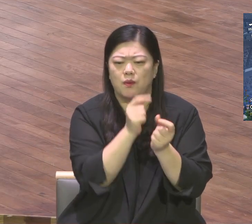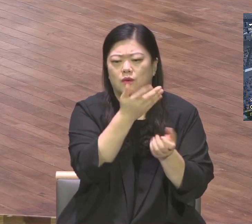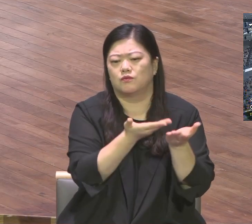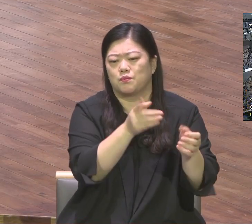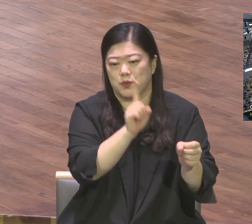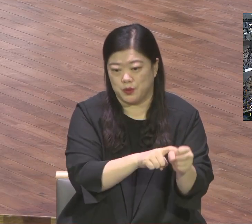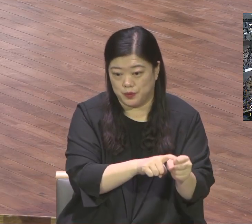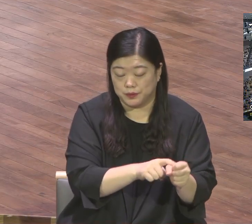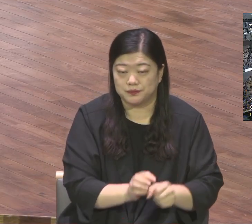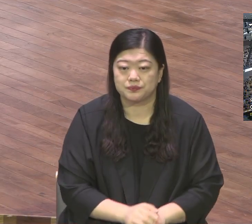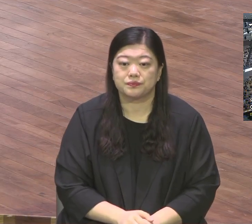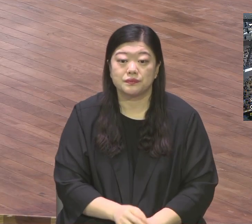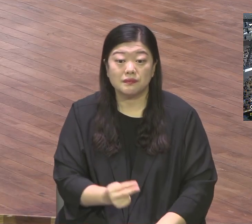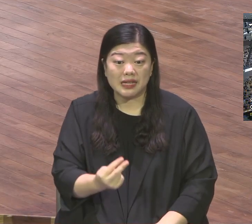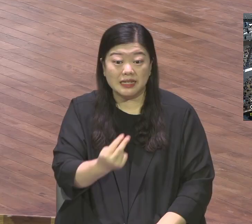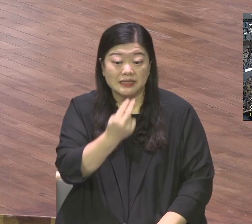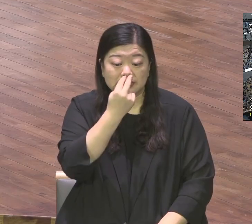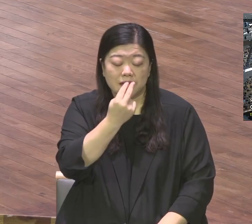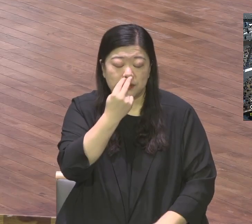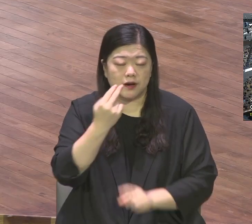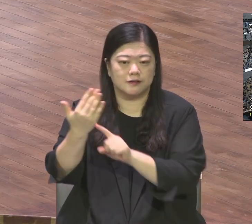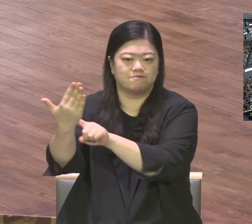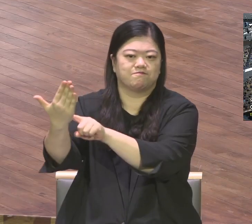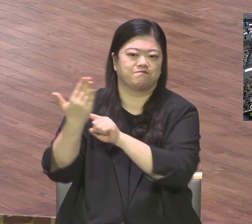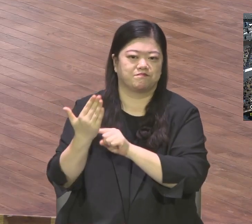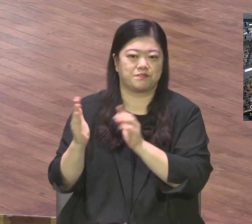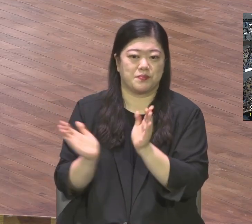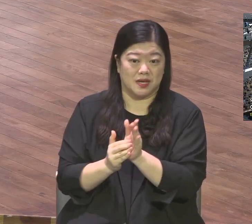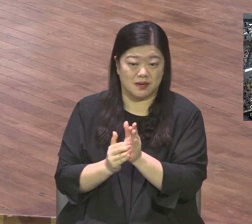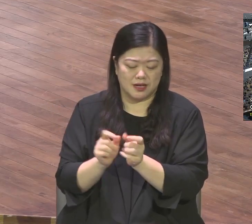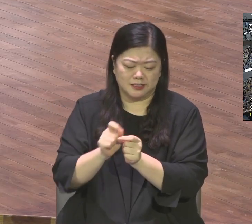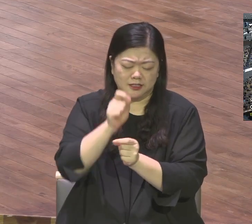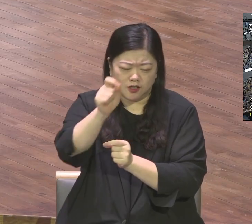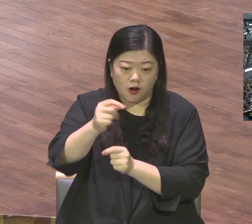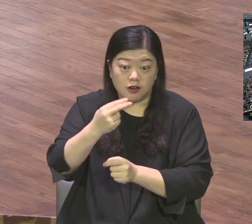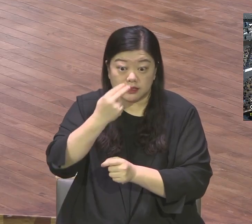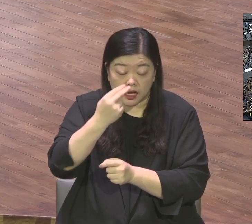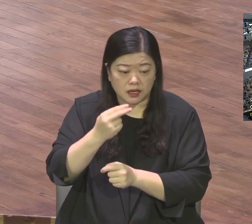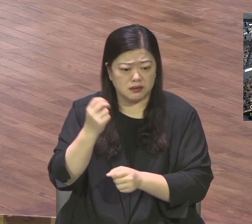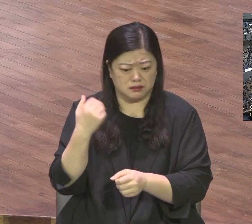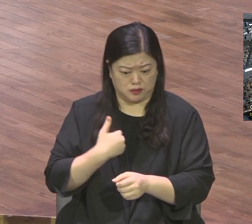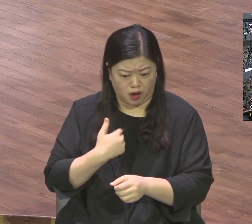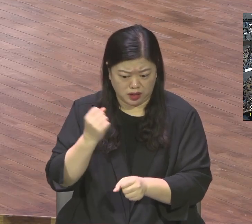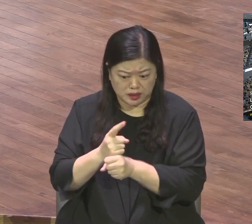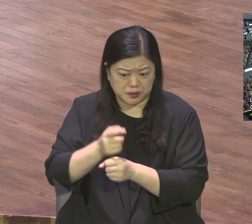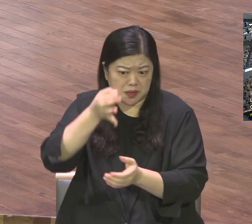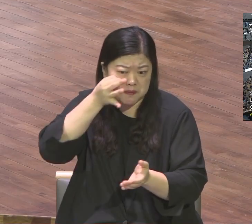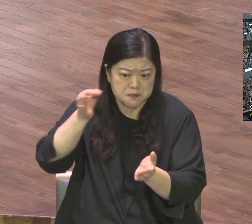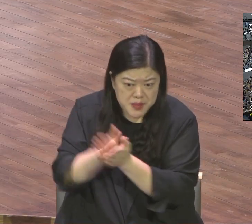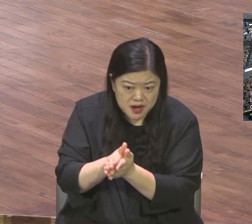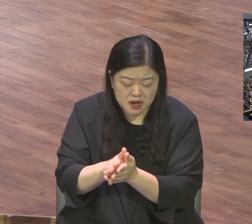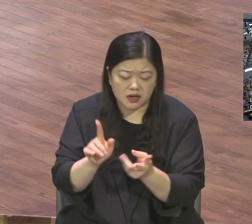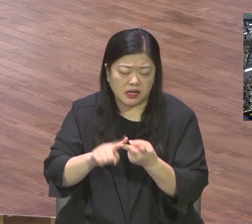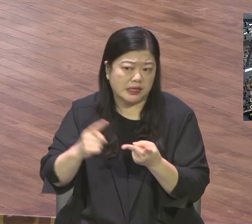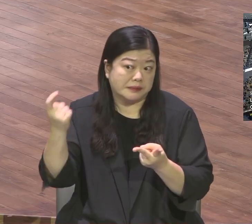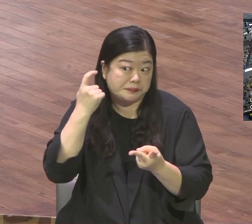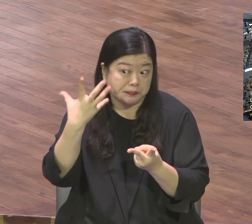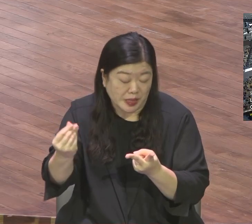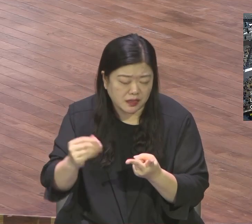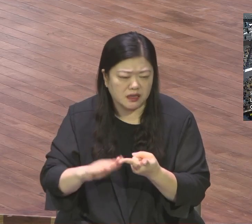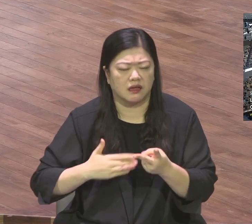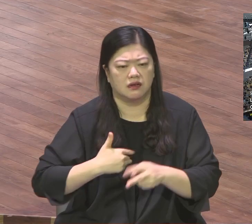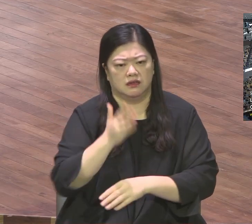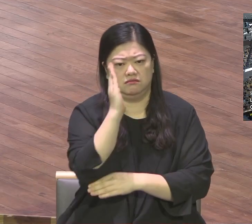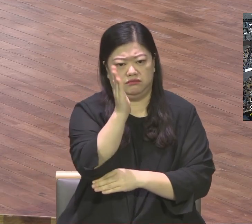이 생명이 나타나신 바 된지라 이 영원한 생명을 우리가 보았고 증언하여 너에게 전하노니